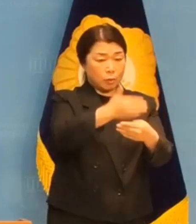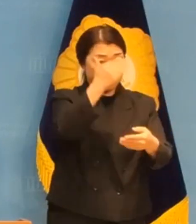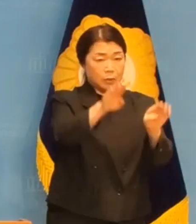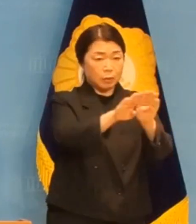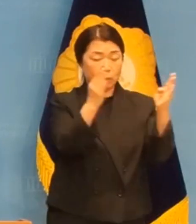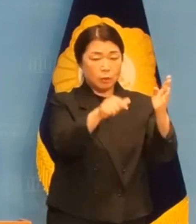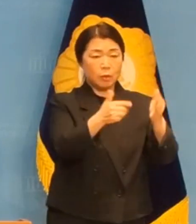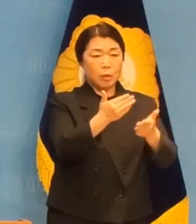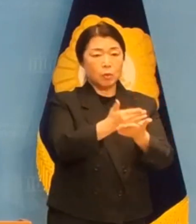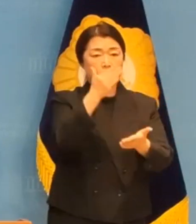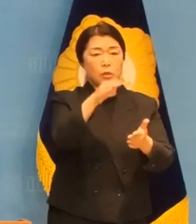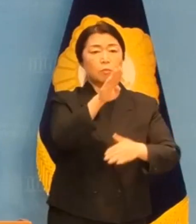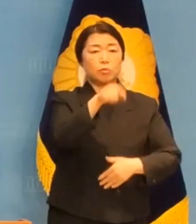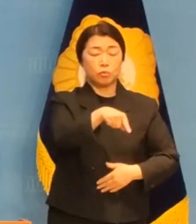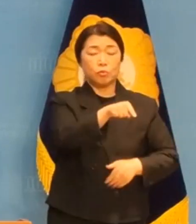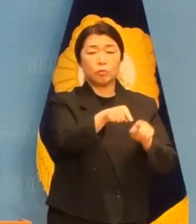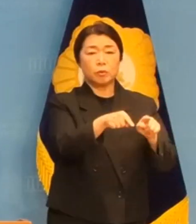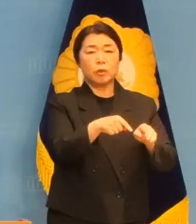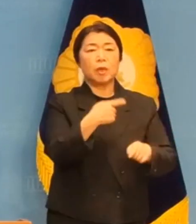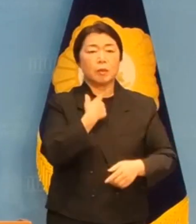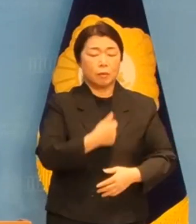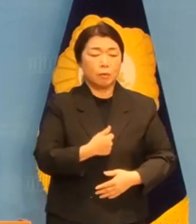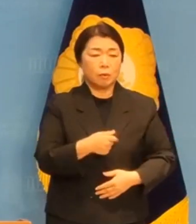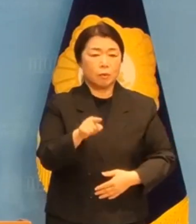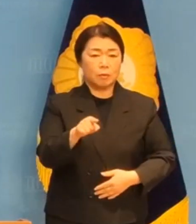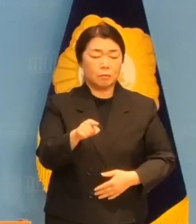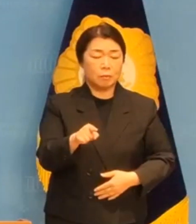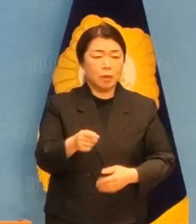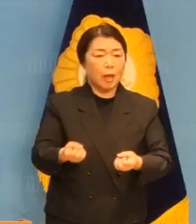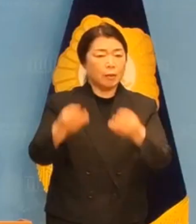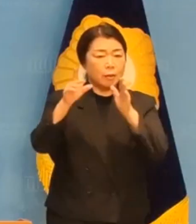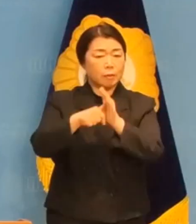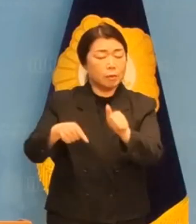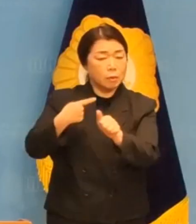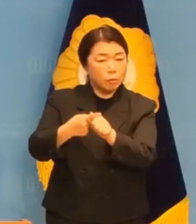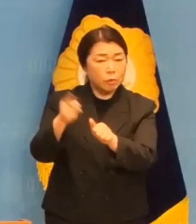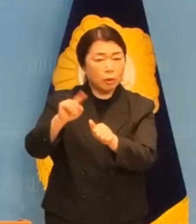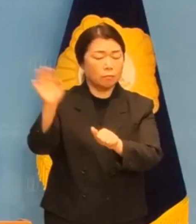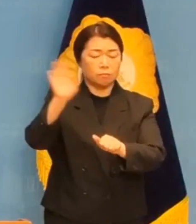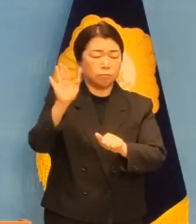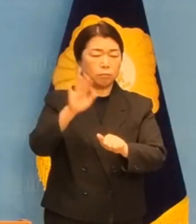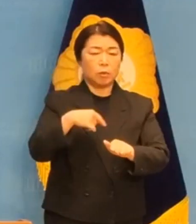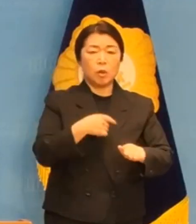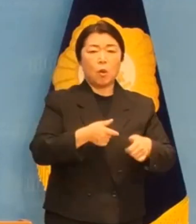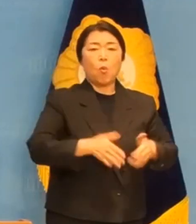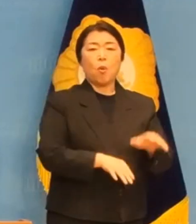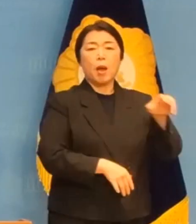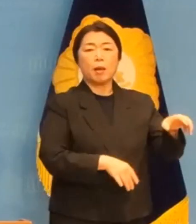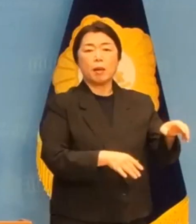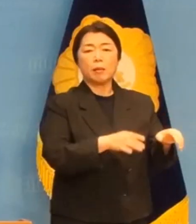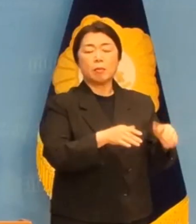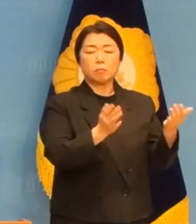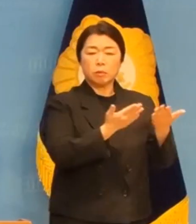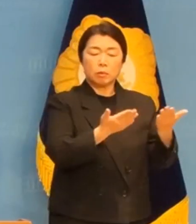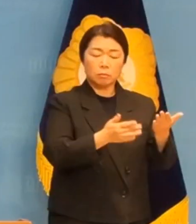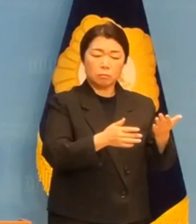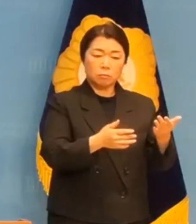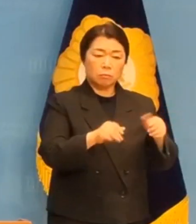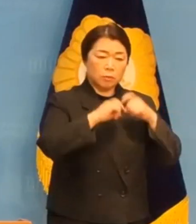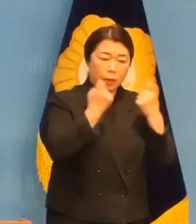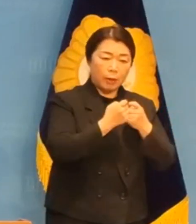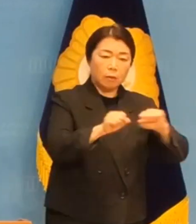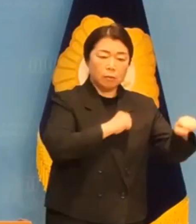고향 의령에서 벌초 중이었다고 해명했습니다. 그러나 같은 날 정치자금 사용